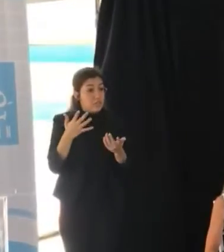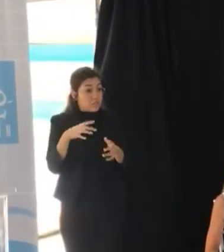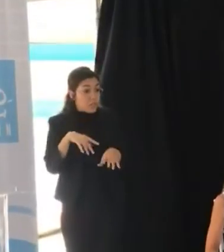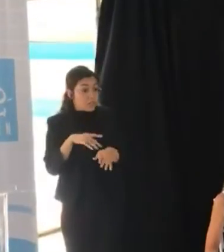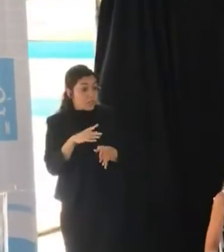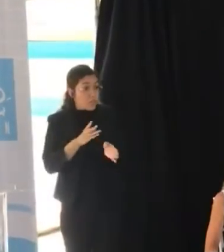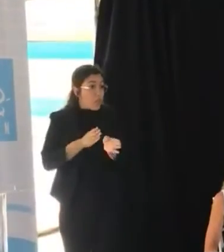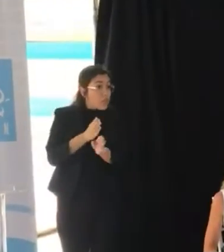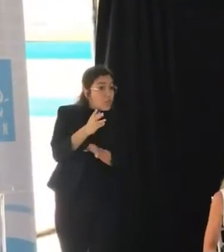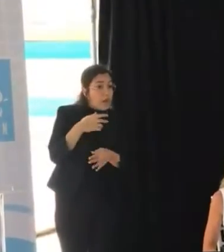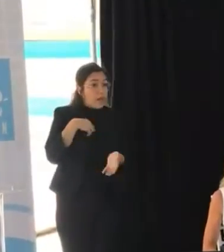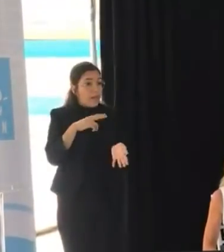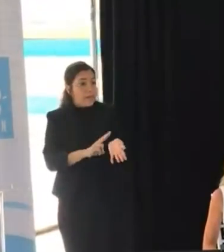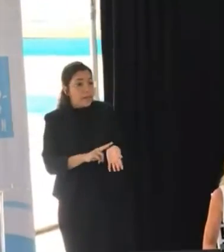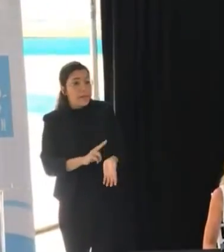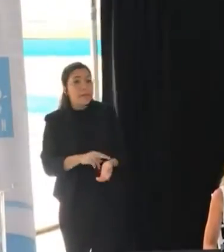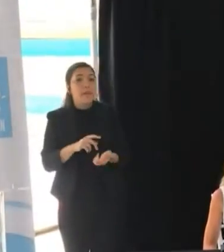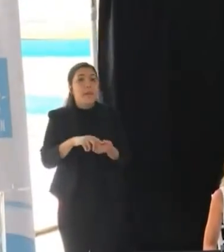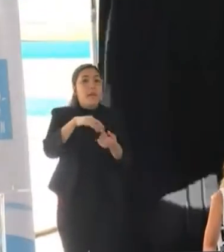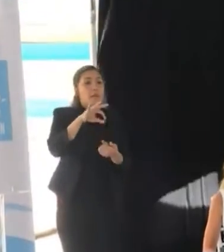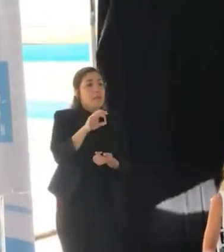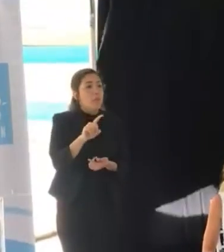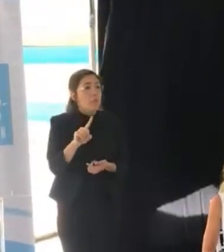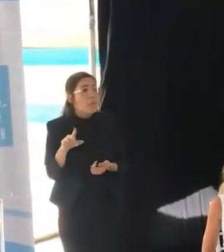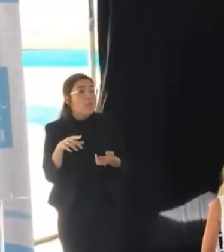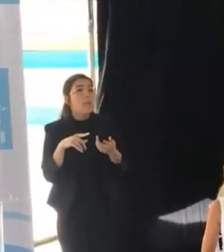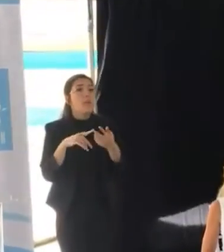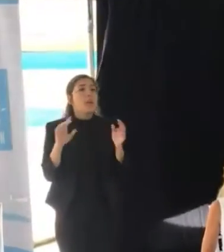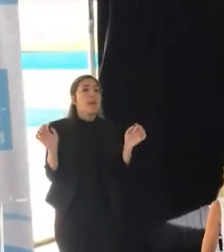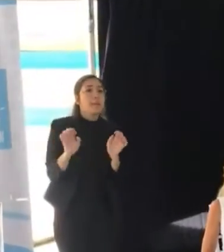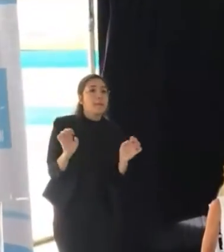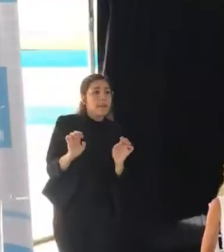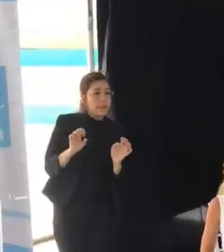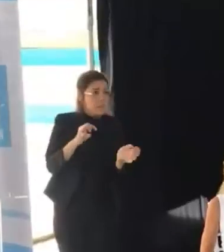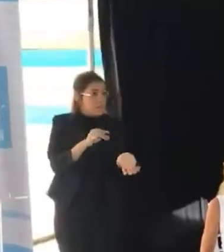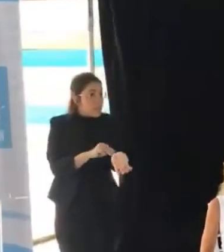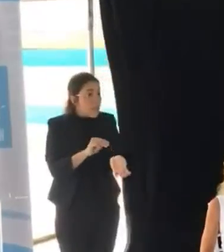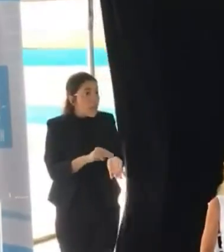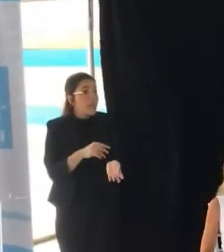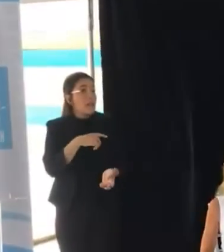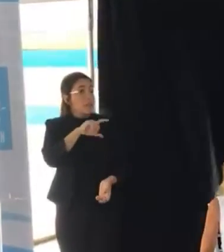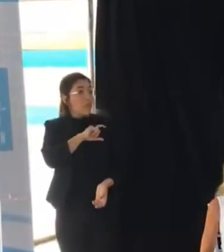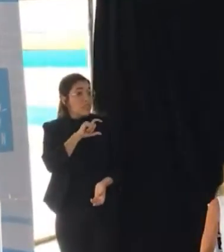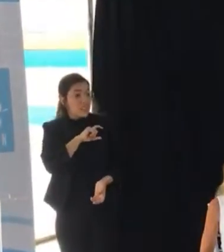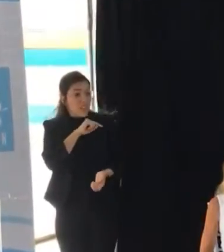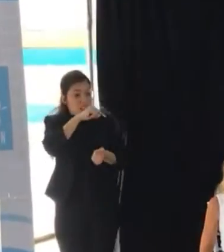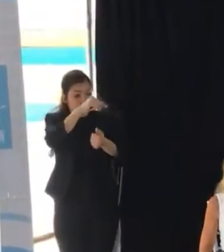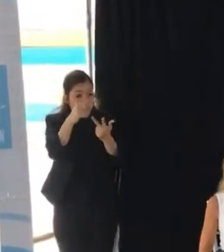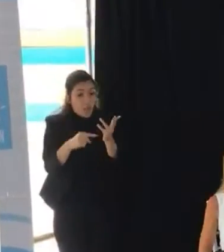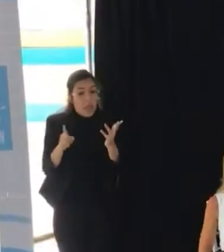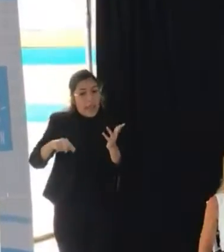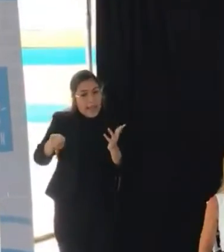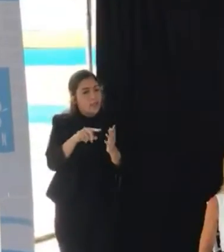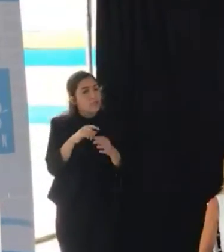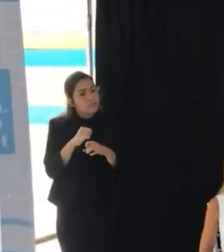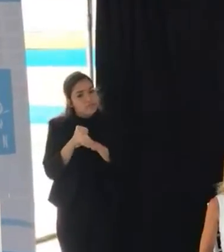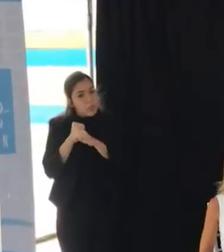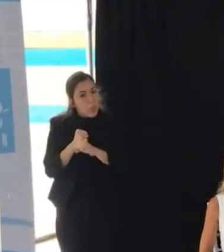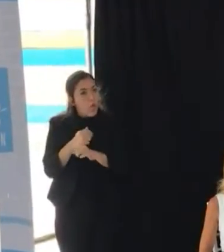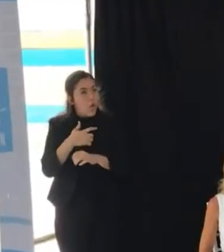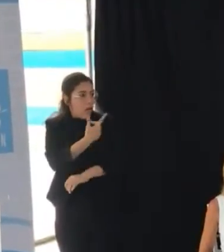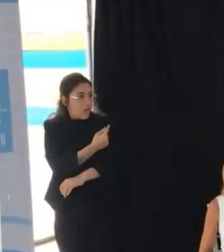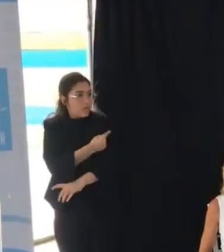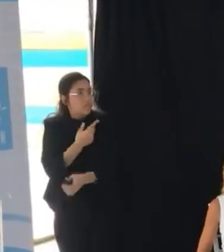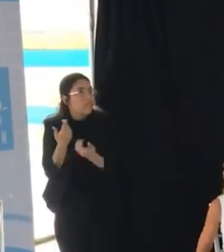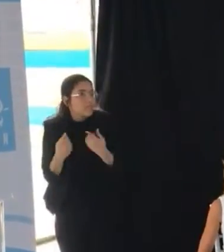se pasa 911, policía, emergencias médicas, y también lo mismo, tenemos que proteger estos profesionales